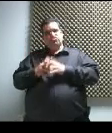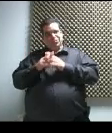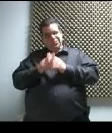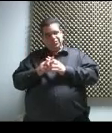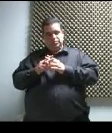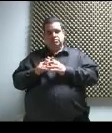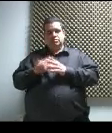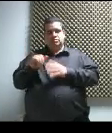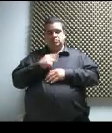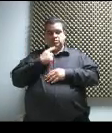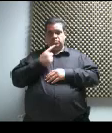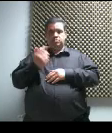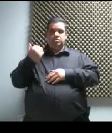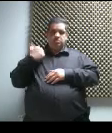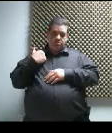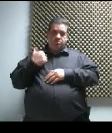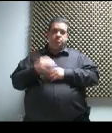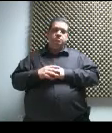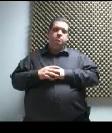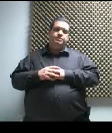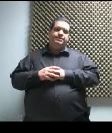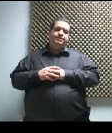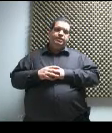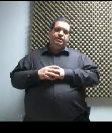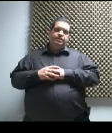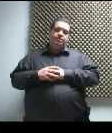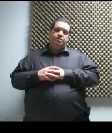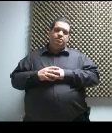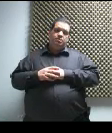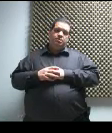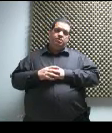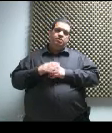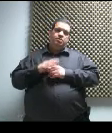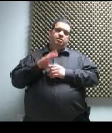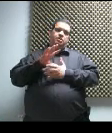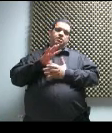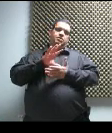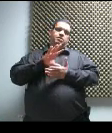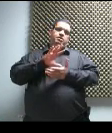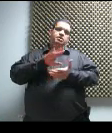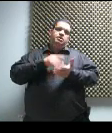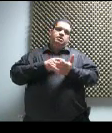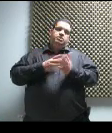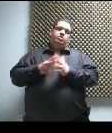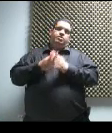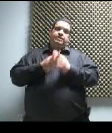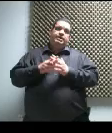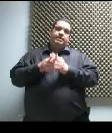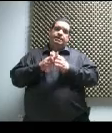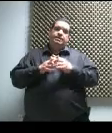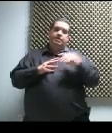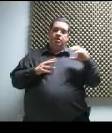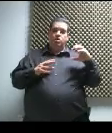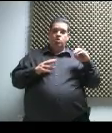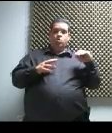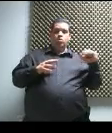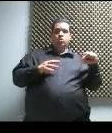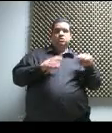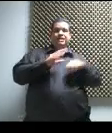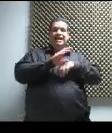también como ya dije anteriormente, la Centroamérica, que viene siendo también el choque entre Cocos y